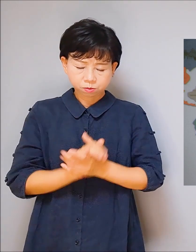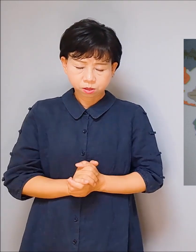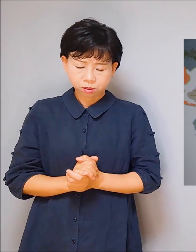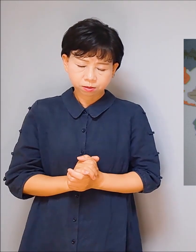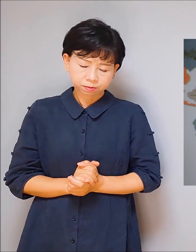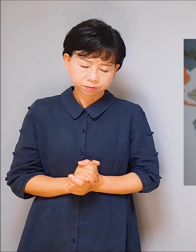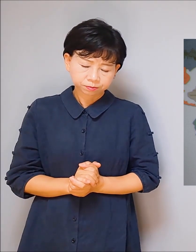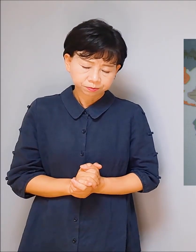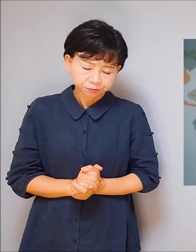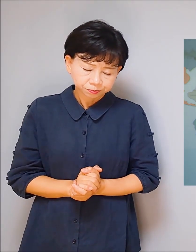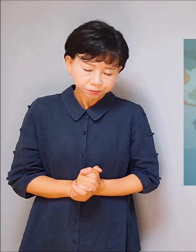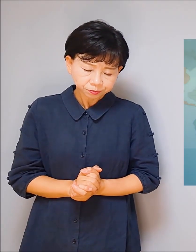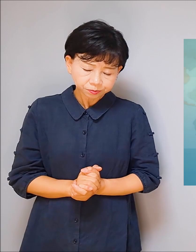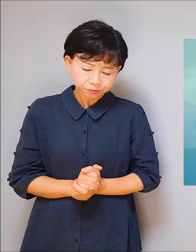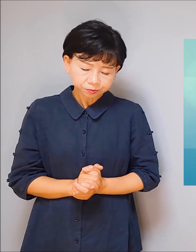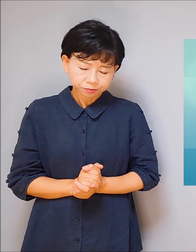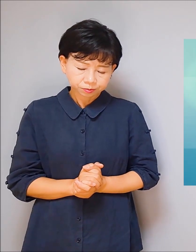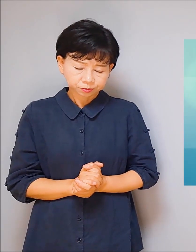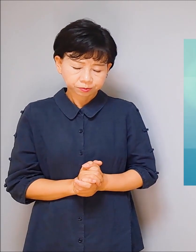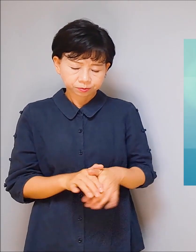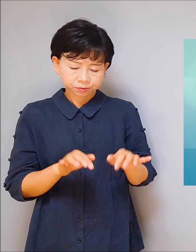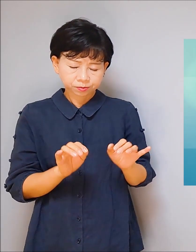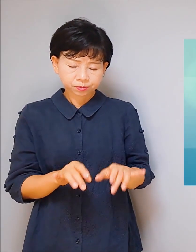주심이로다. 아멘.